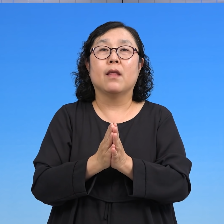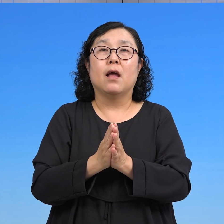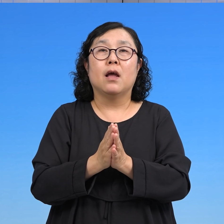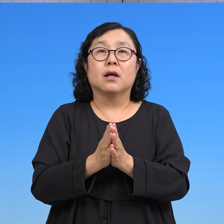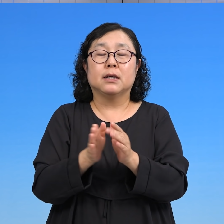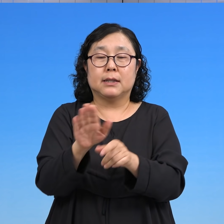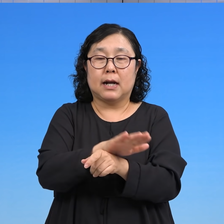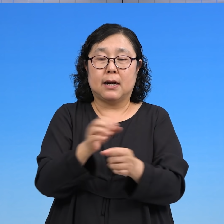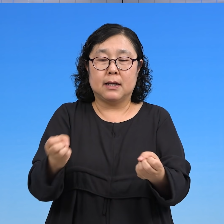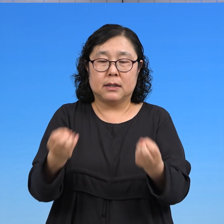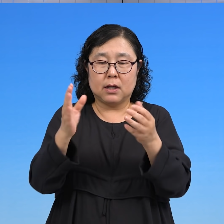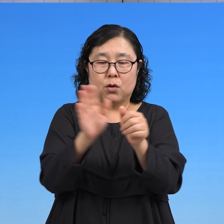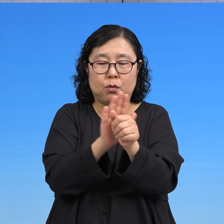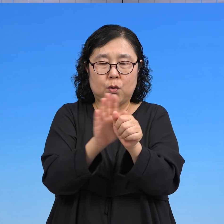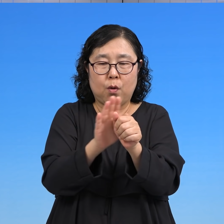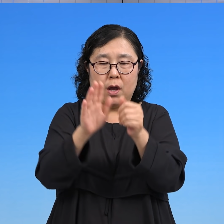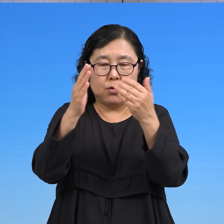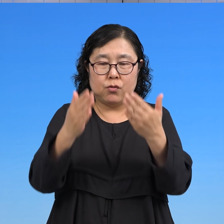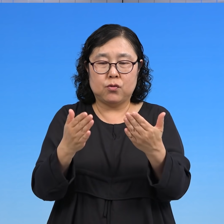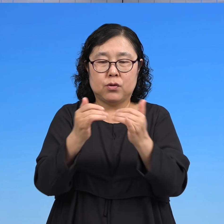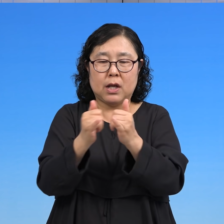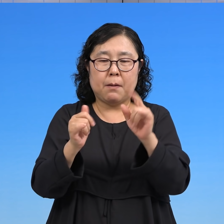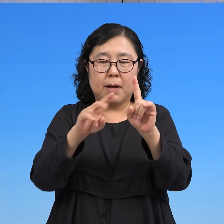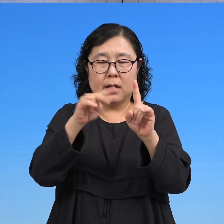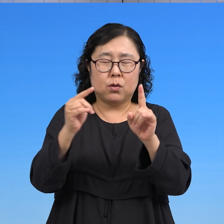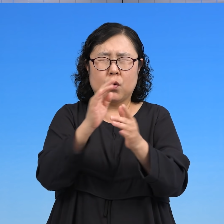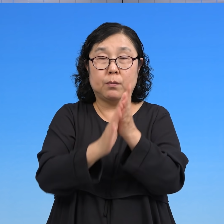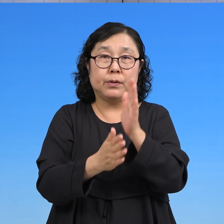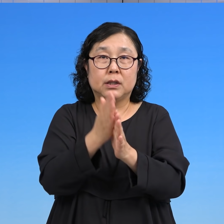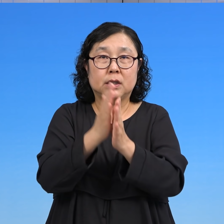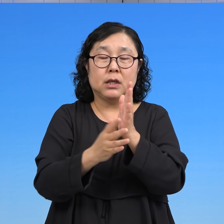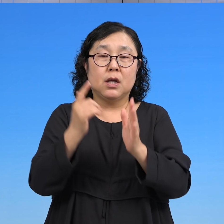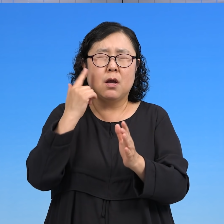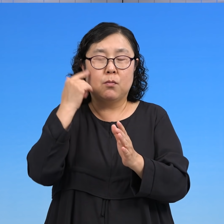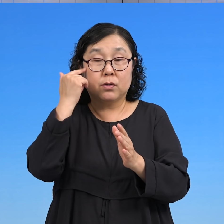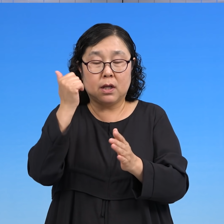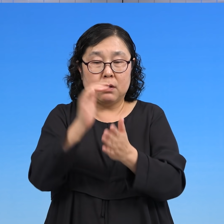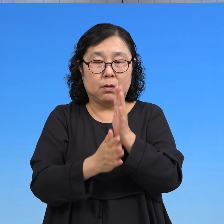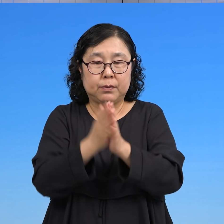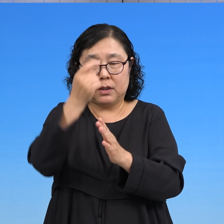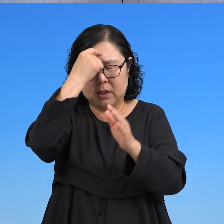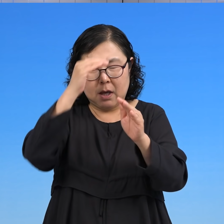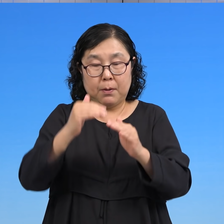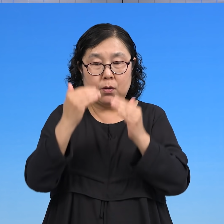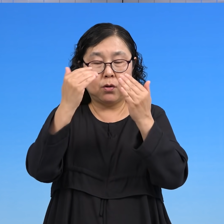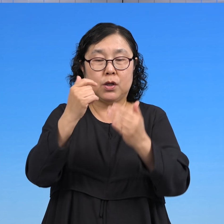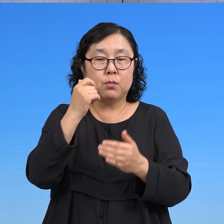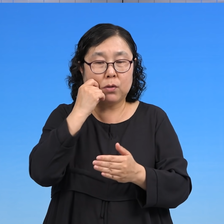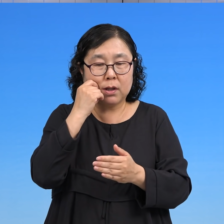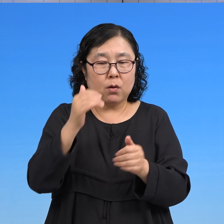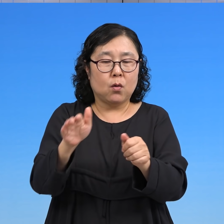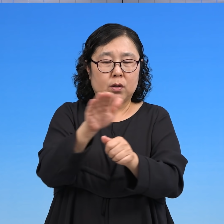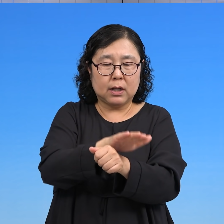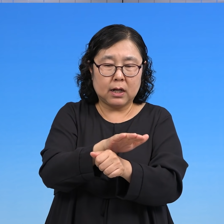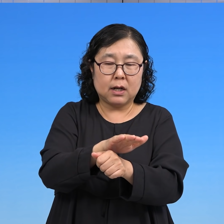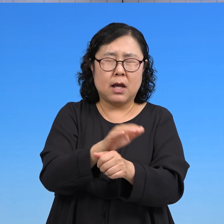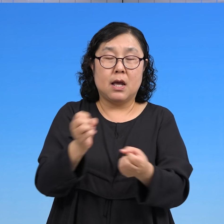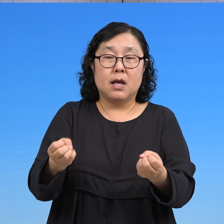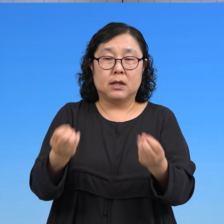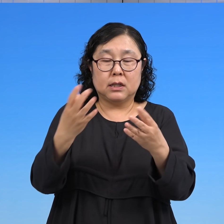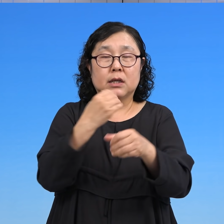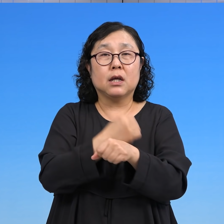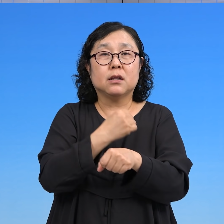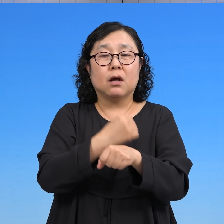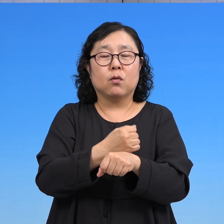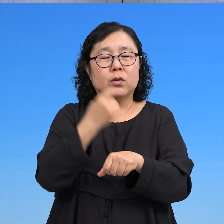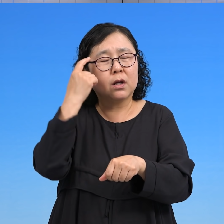그 장례식에서 위로해 주러 오는 사람 한 명 없이, 찾아오는 교역자 없이, 예배 한번 드릴 수 없이 그렇게 장례를 치렀다